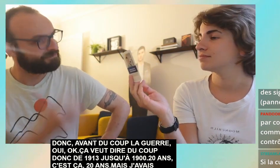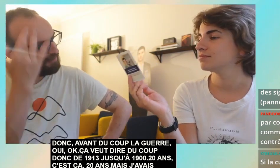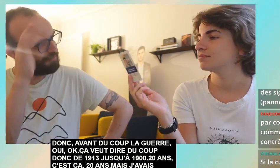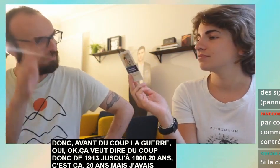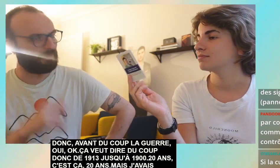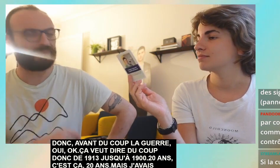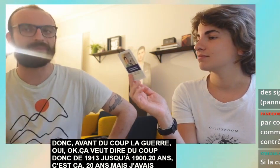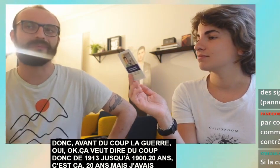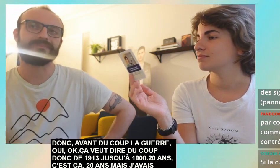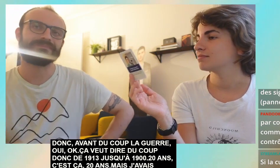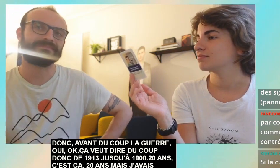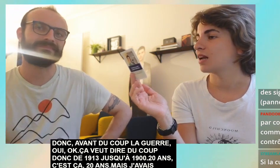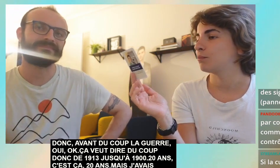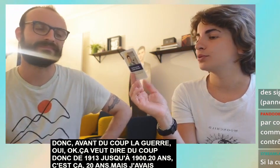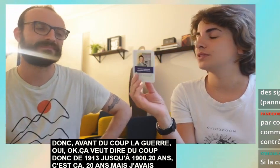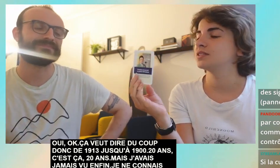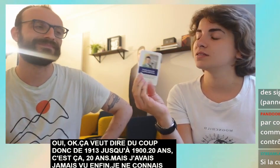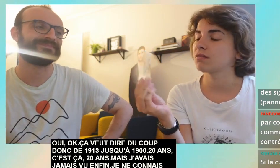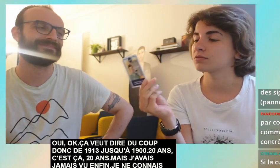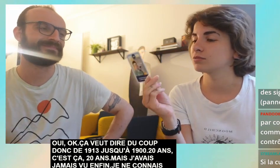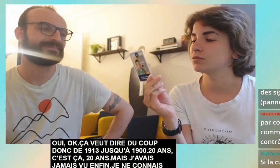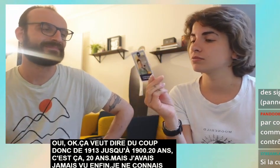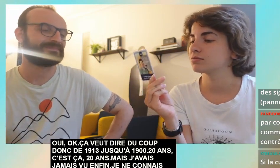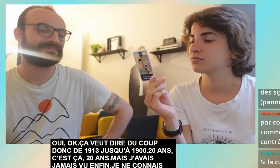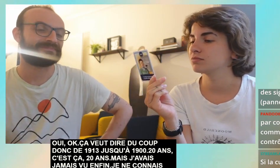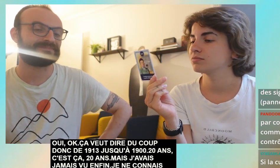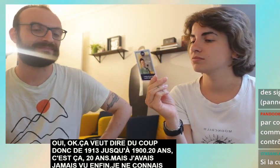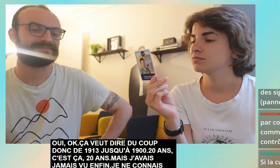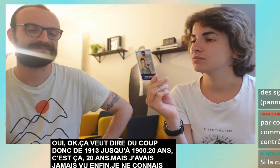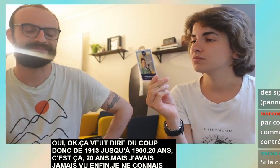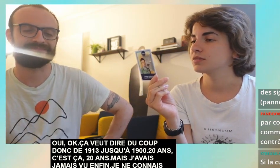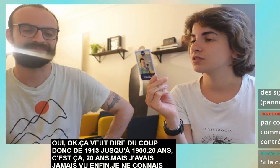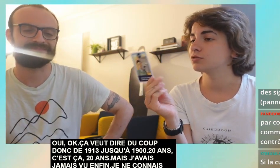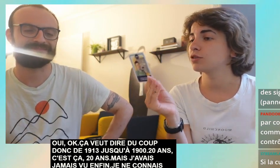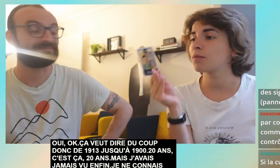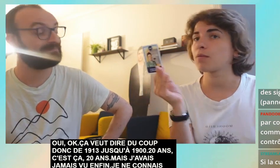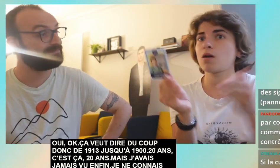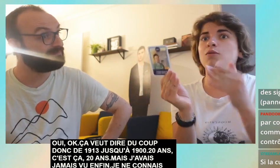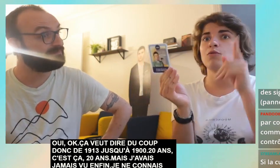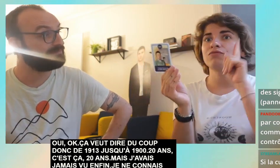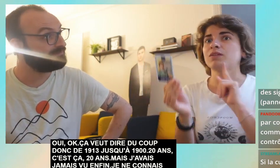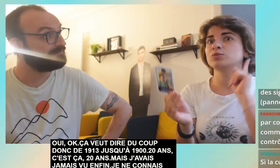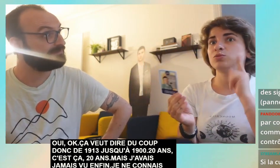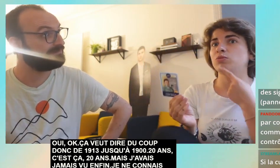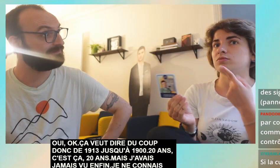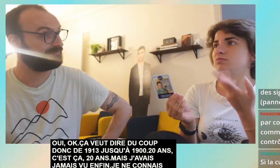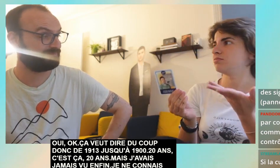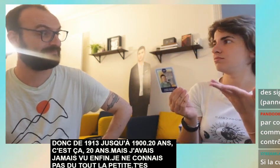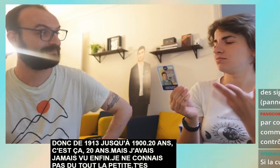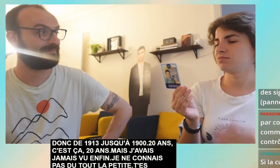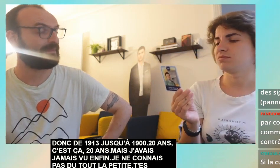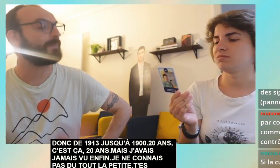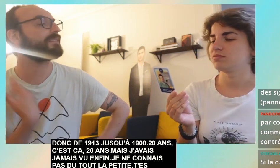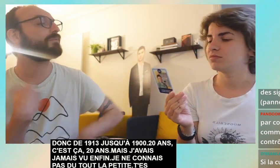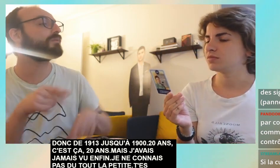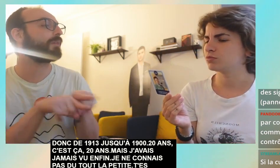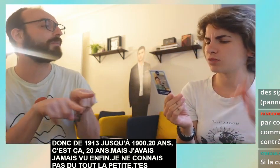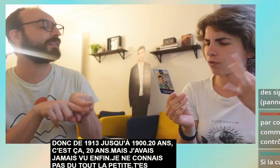je ne connais pas du tout. La petite silencieuse. C'est seulement une femme sourde. Bah, c'est oui, comme De la les,